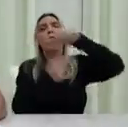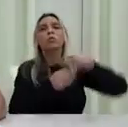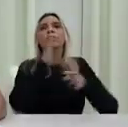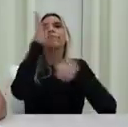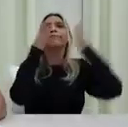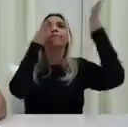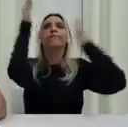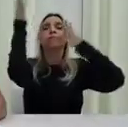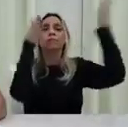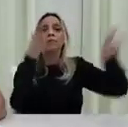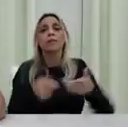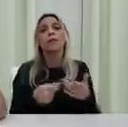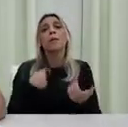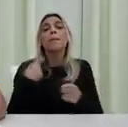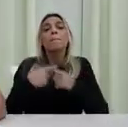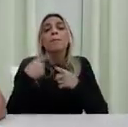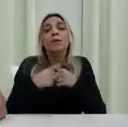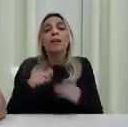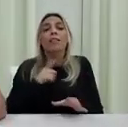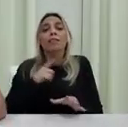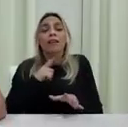porque tem certos